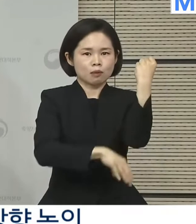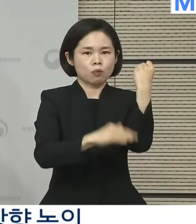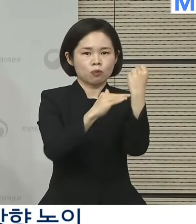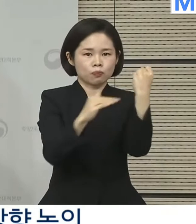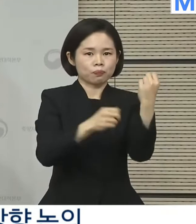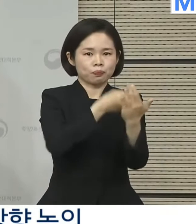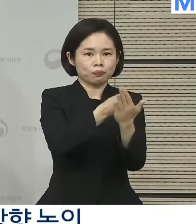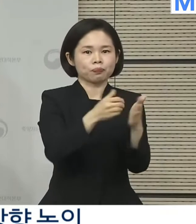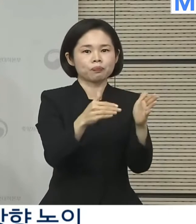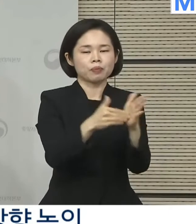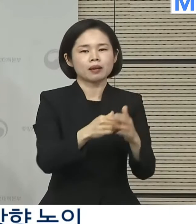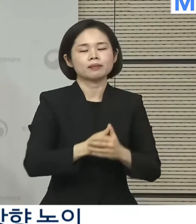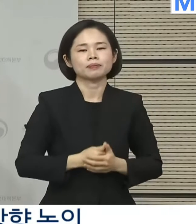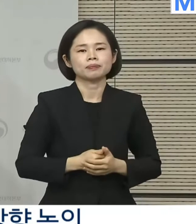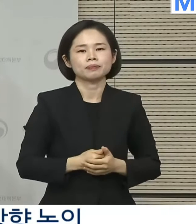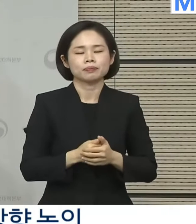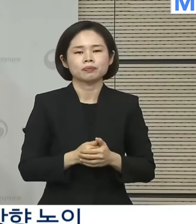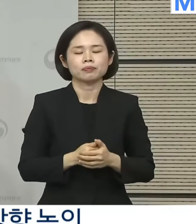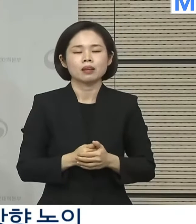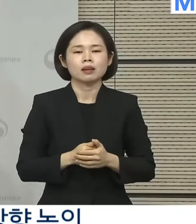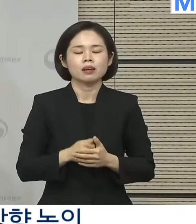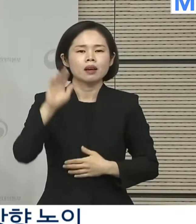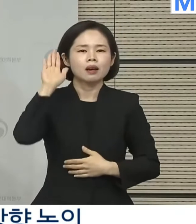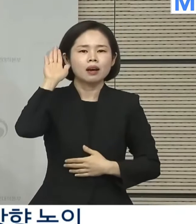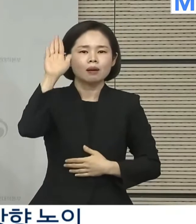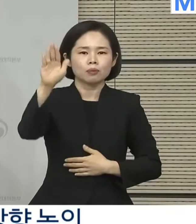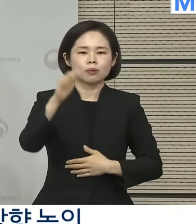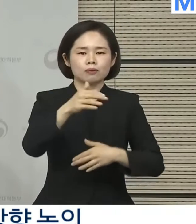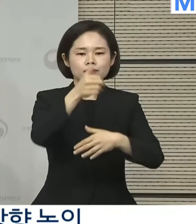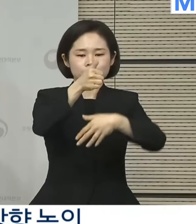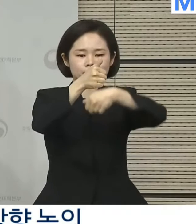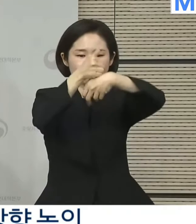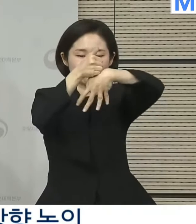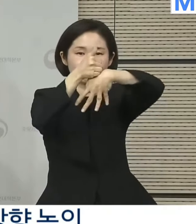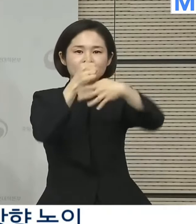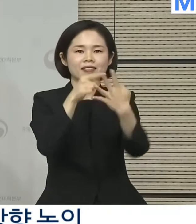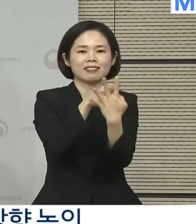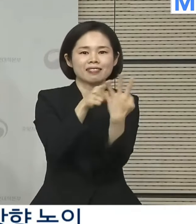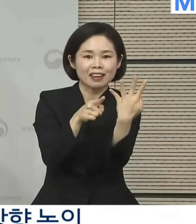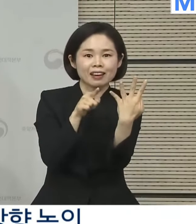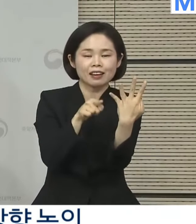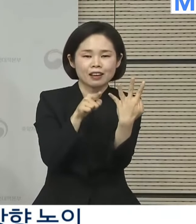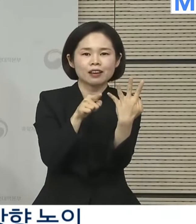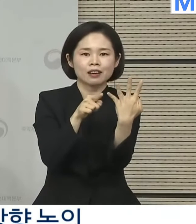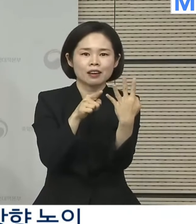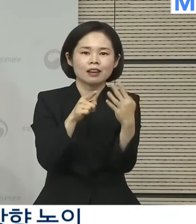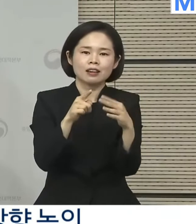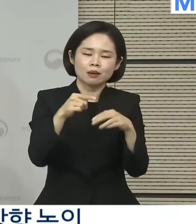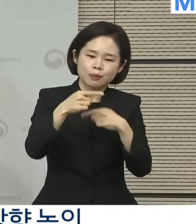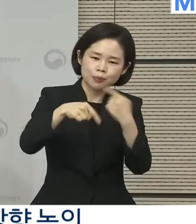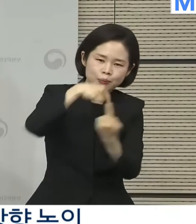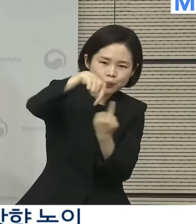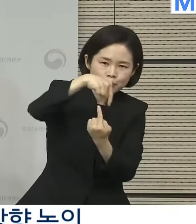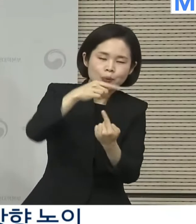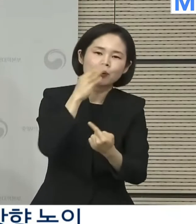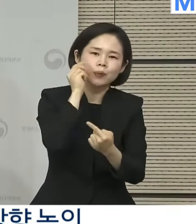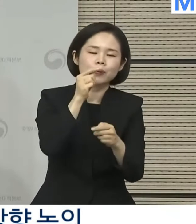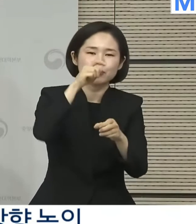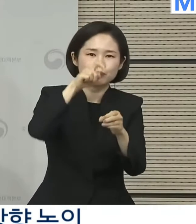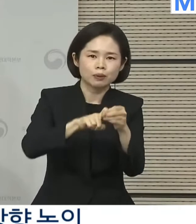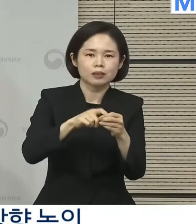설정하였습니다. 또한 앞으로 분과위원회가 효율적이고 원활하게 진행될 수 있도록